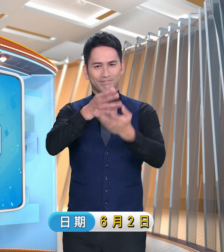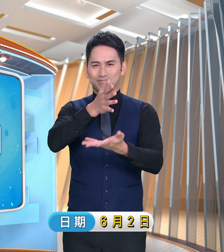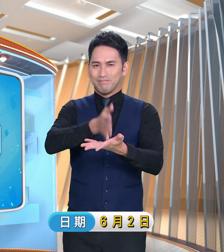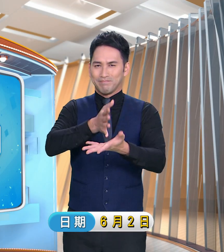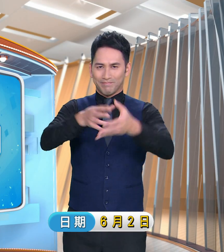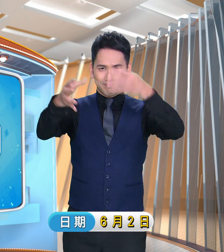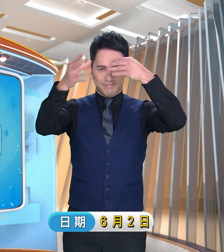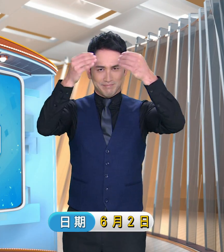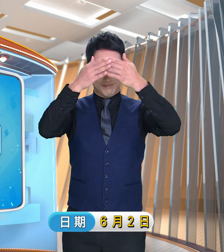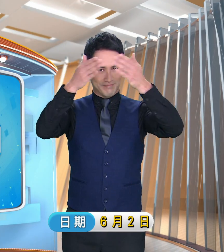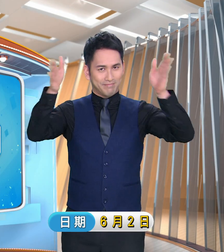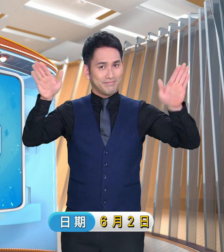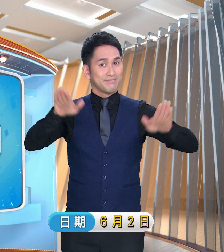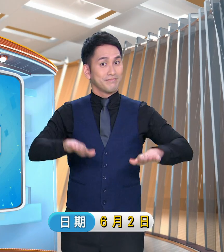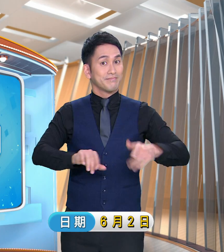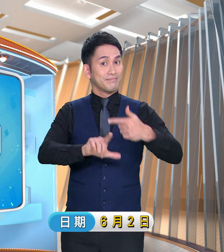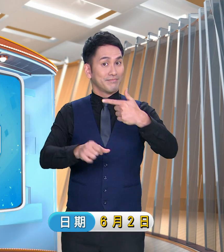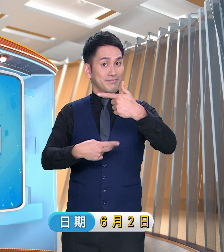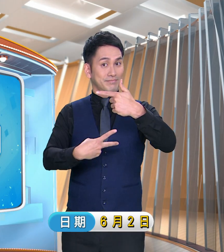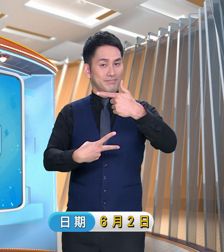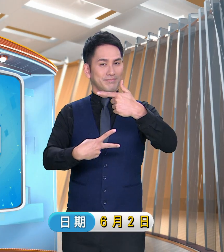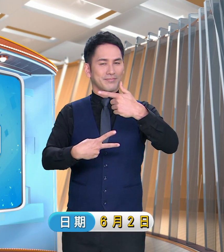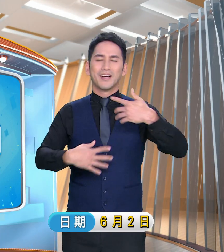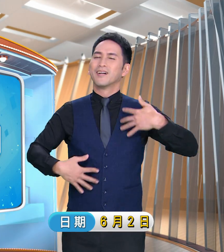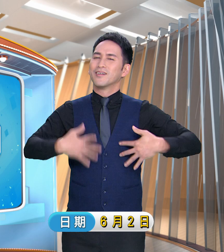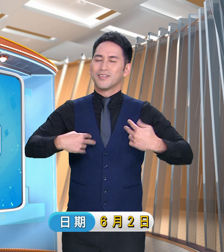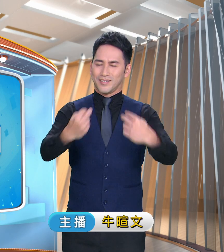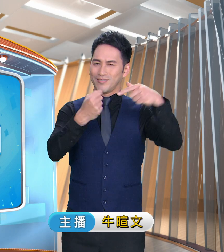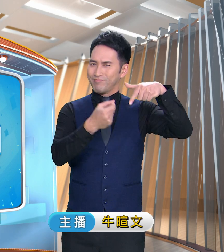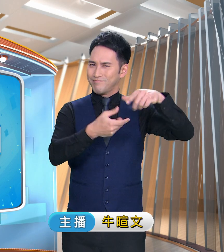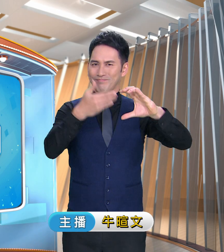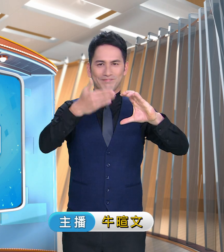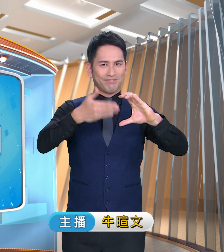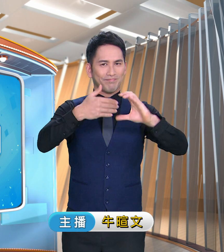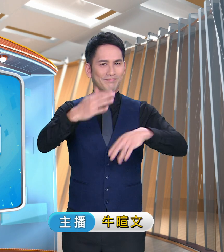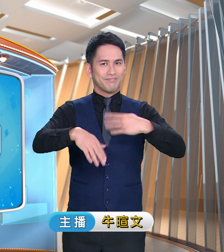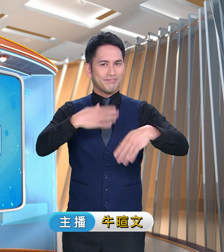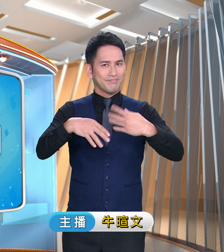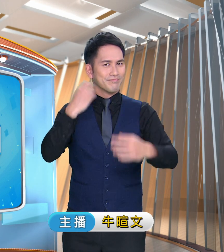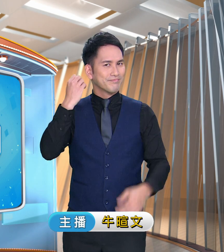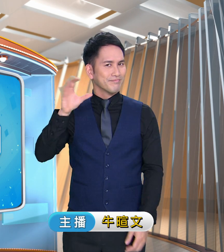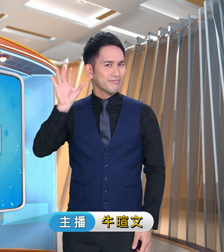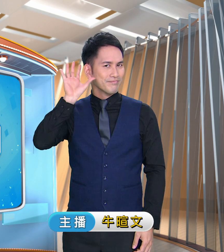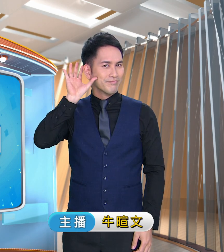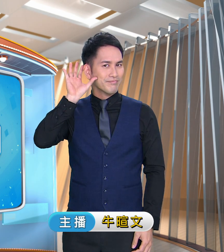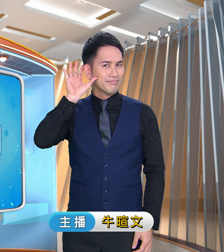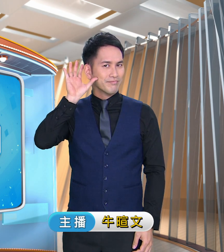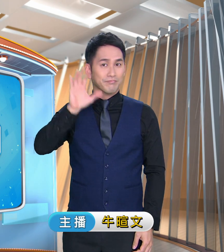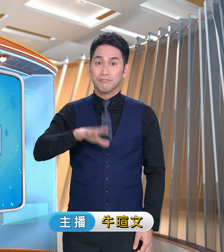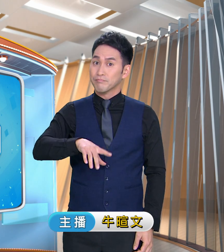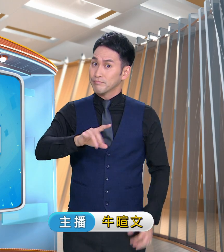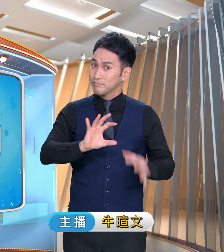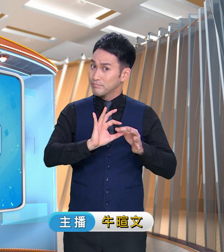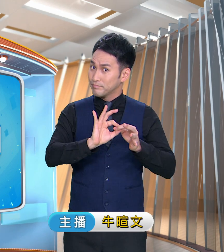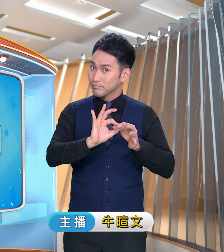看新闻，开视野，欢迎收看今天6月2号的公视首语新闻。首先来关